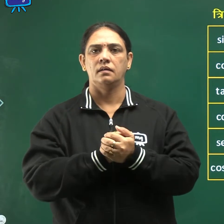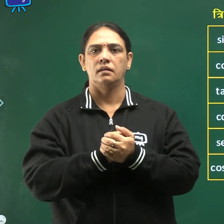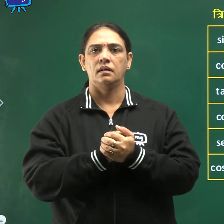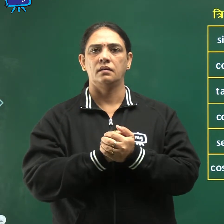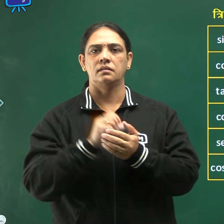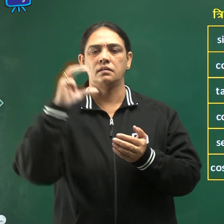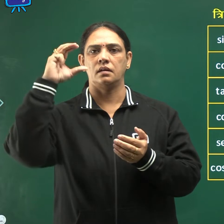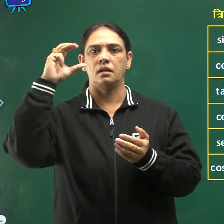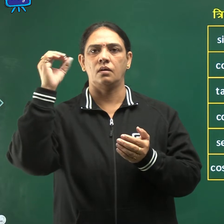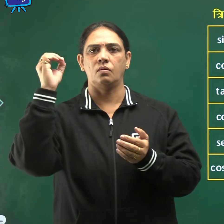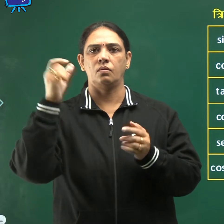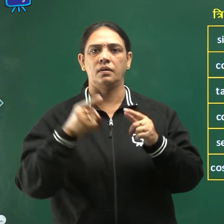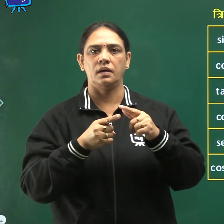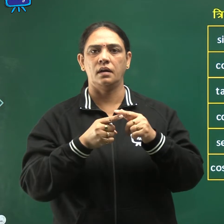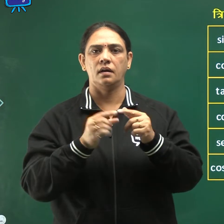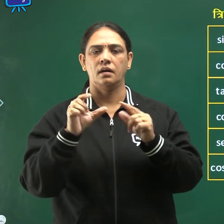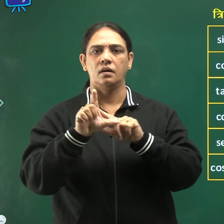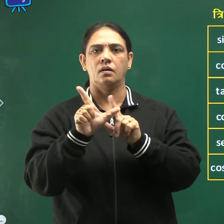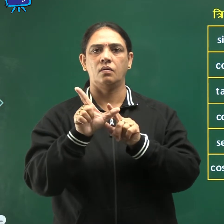कॉट थीटा,